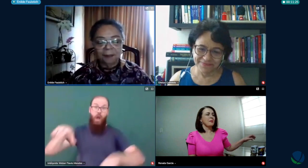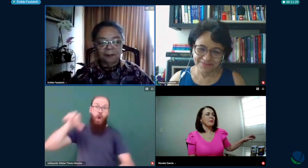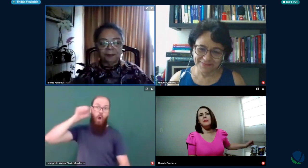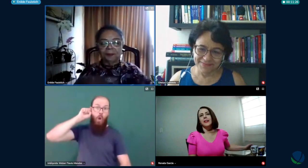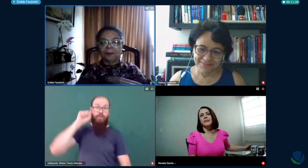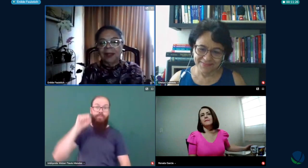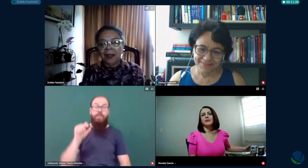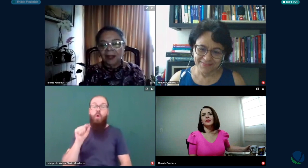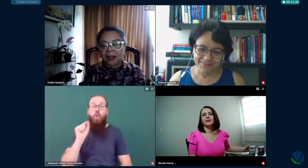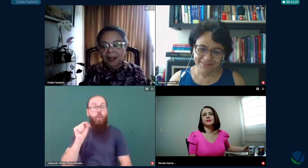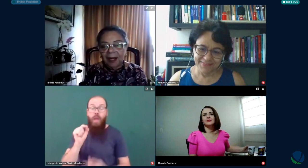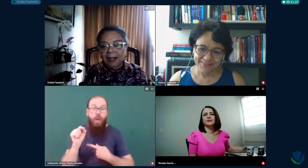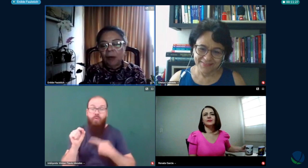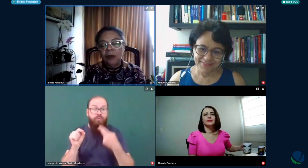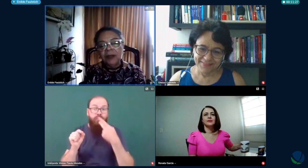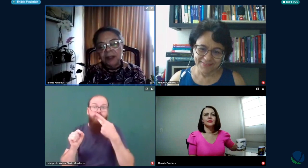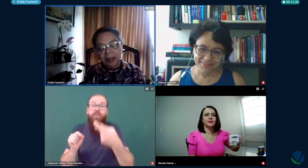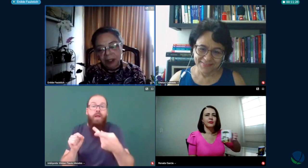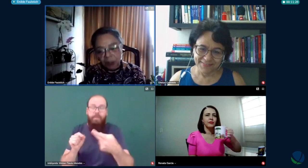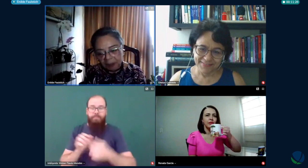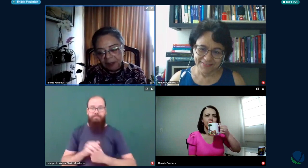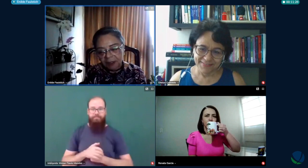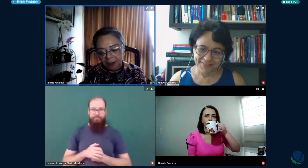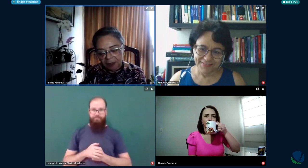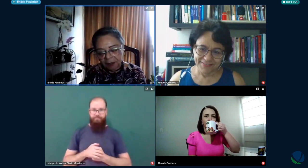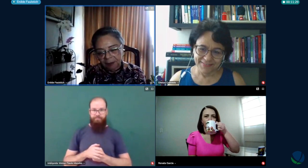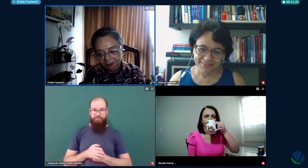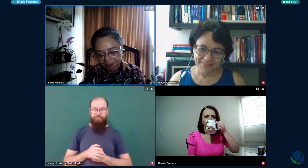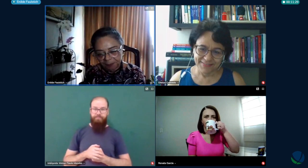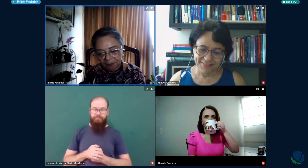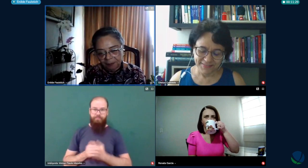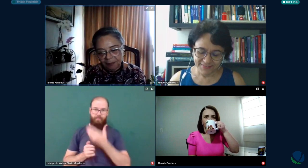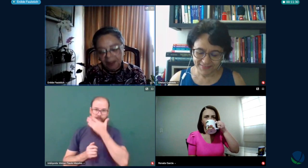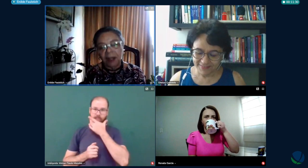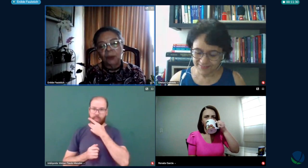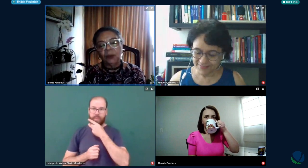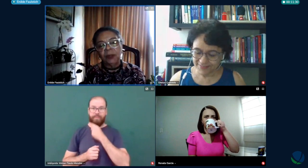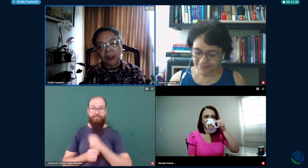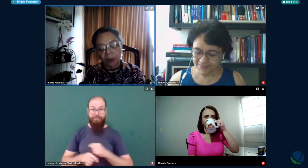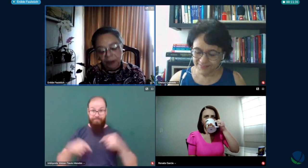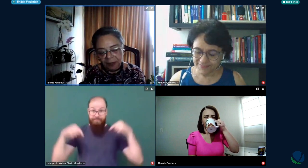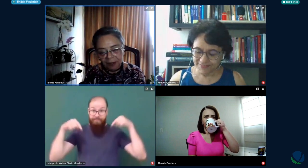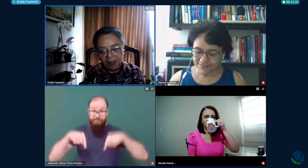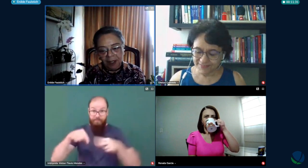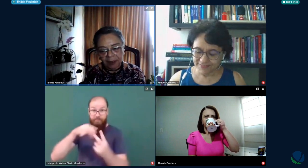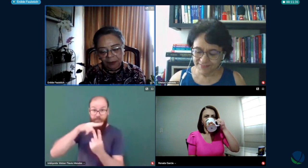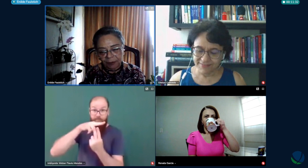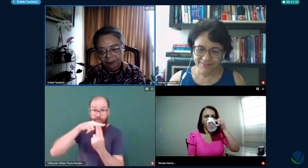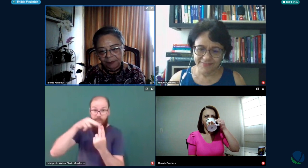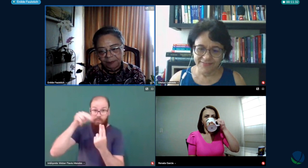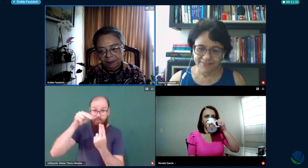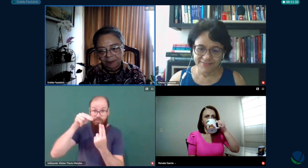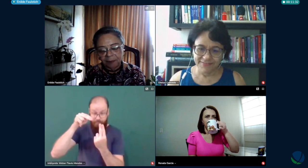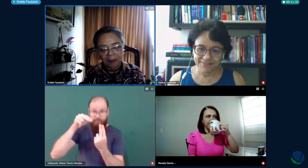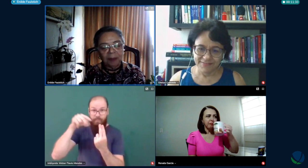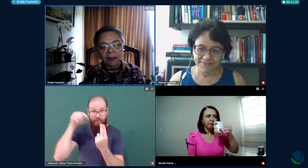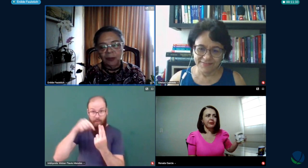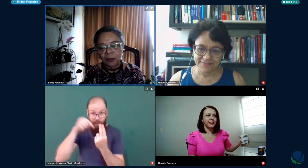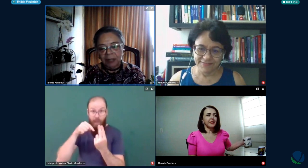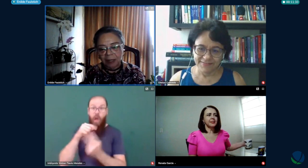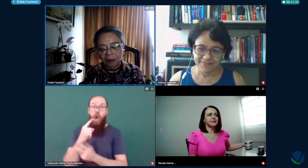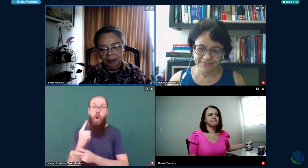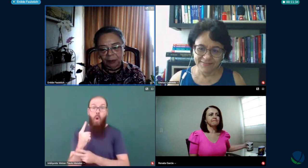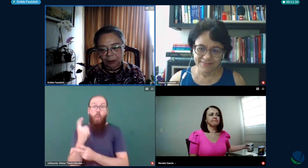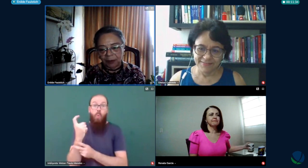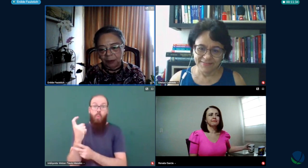que a Universidade de Brasília é a única universidade, pelo menos